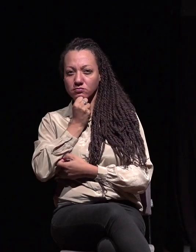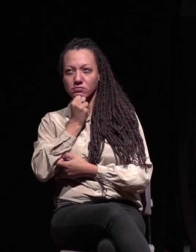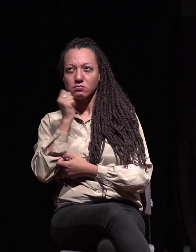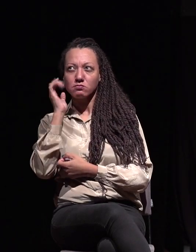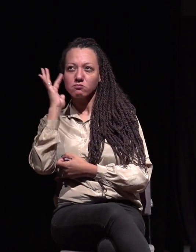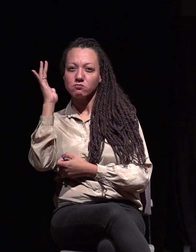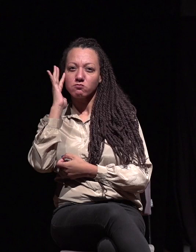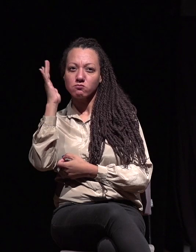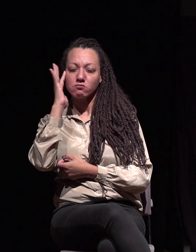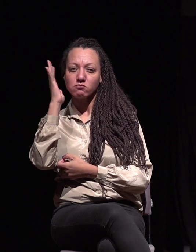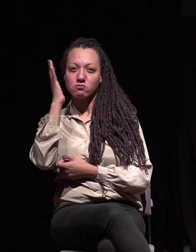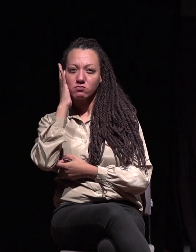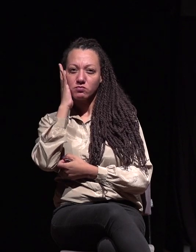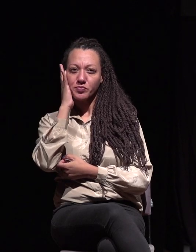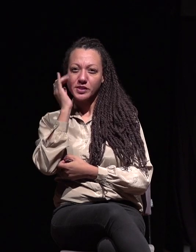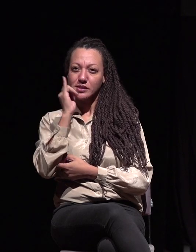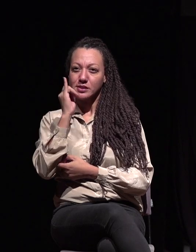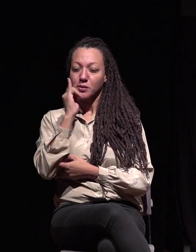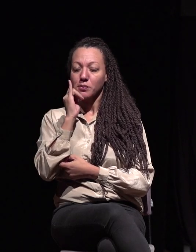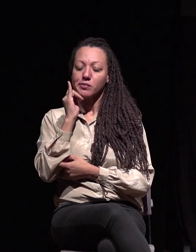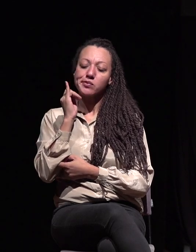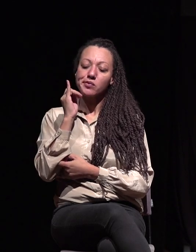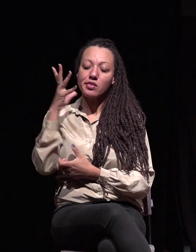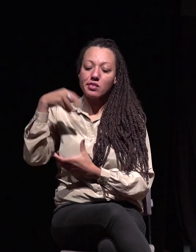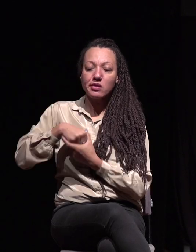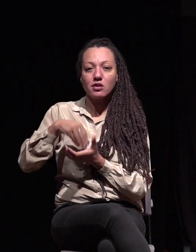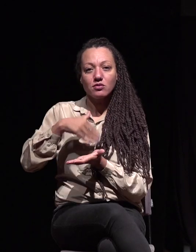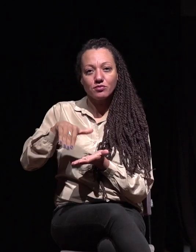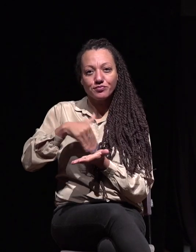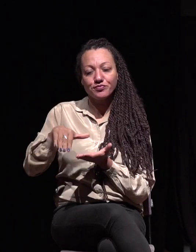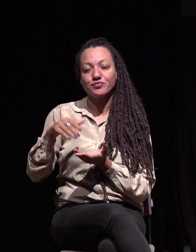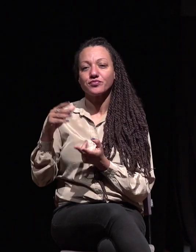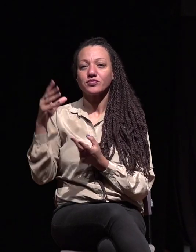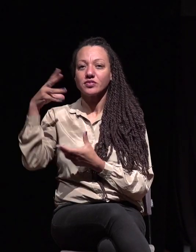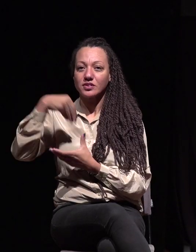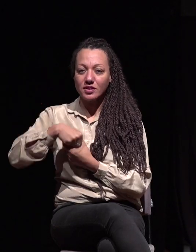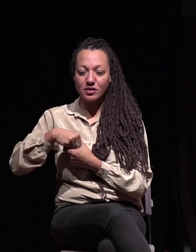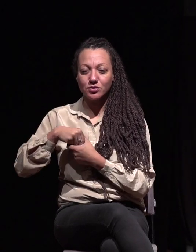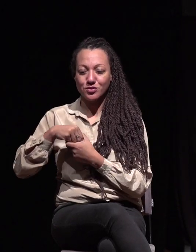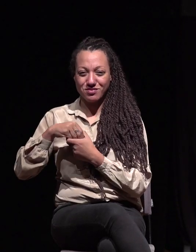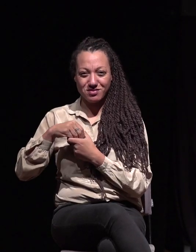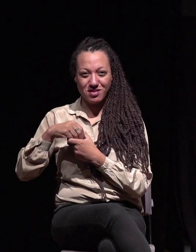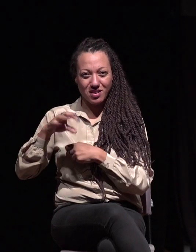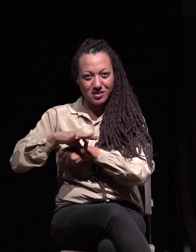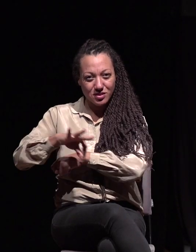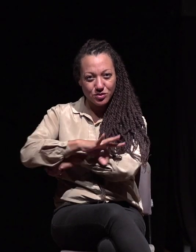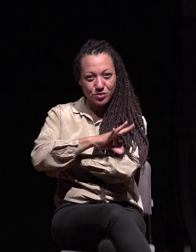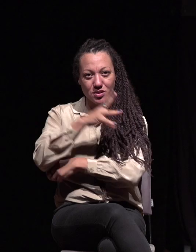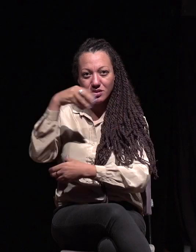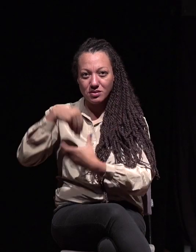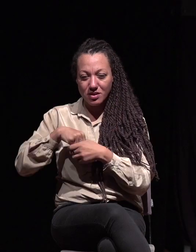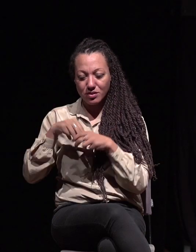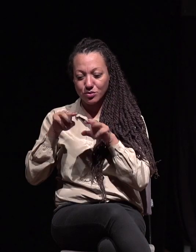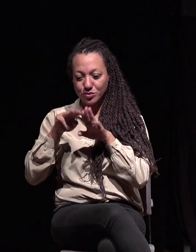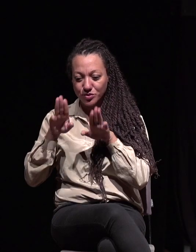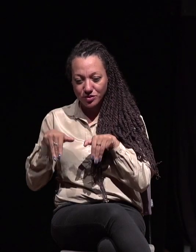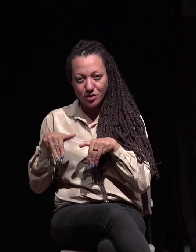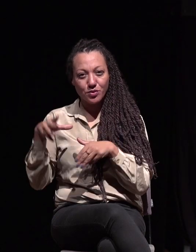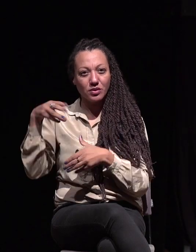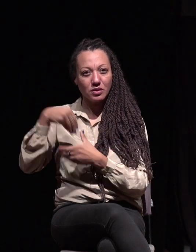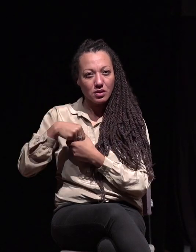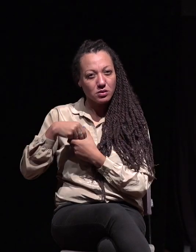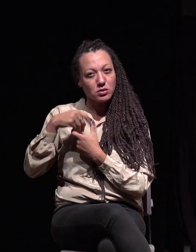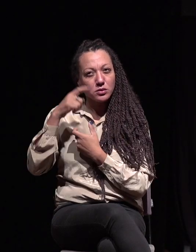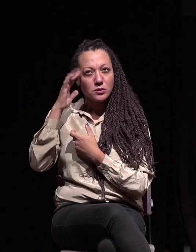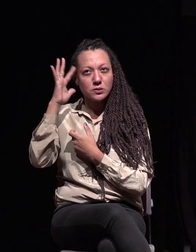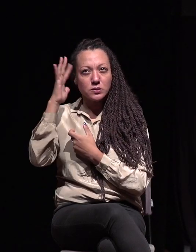que estaria dentro dos ateliês, dentro dos escritórios de arquitetura, dentro dos diálogos de um museu. Eu acho que se a gente, nesse momento,